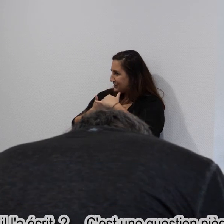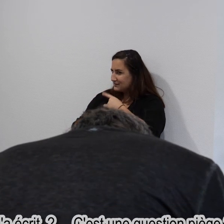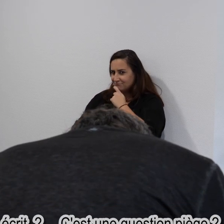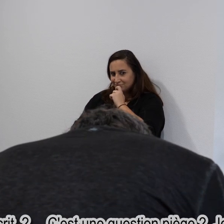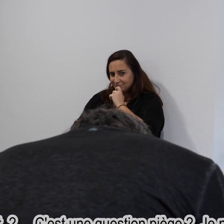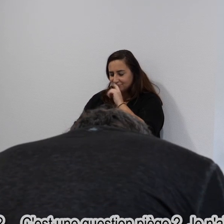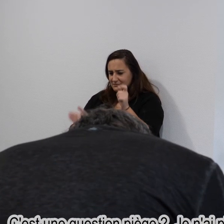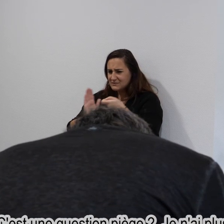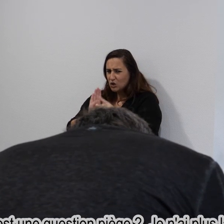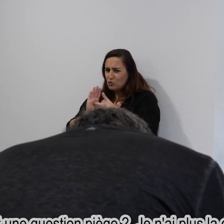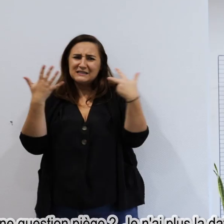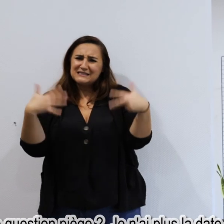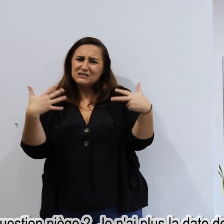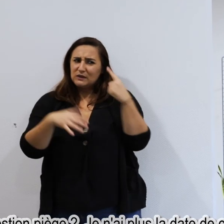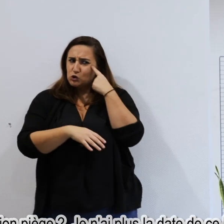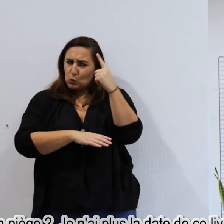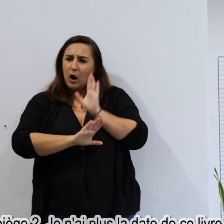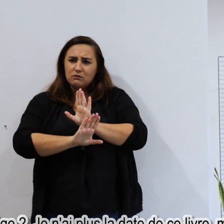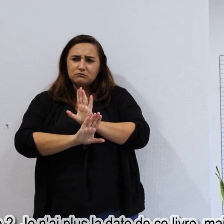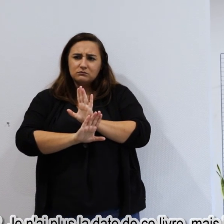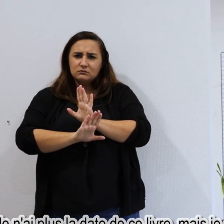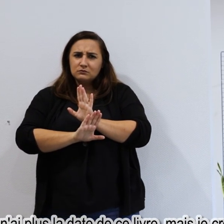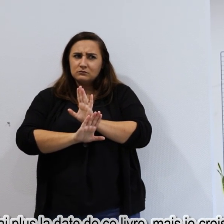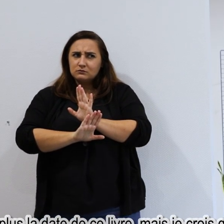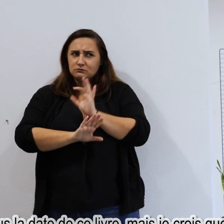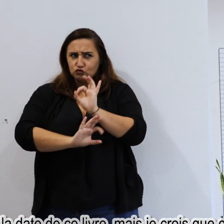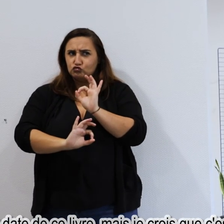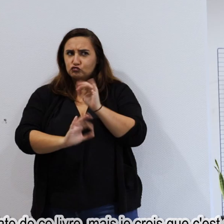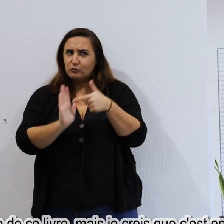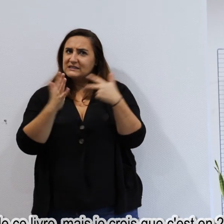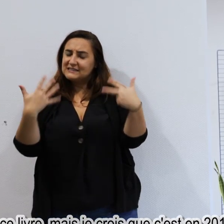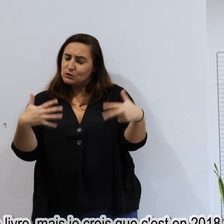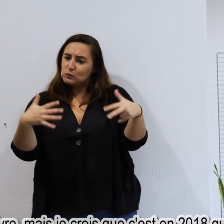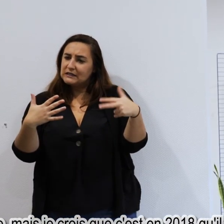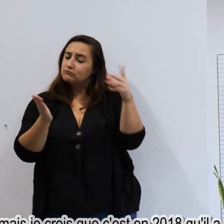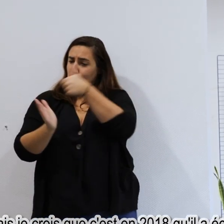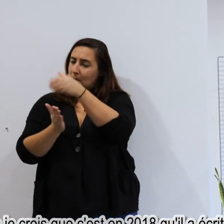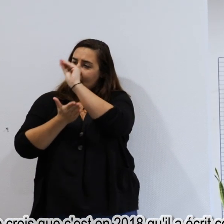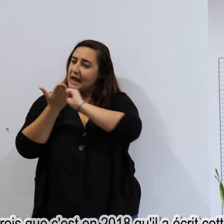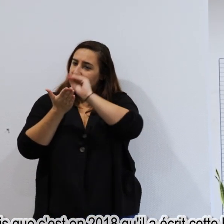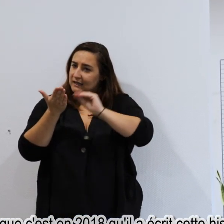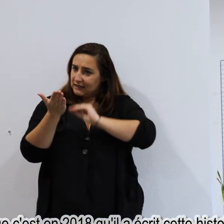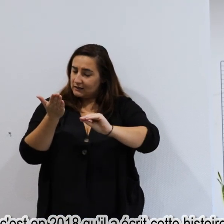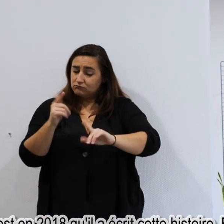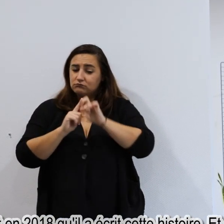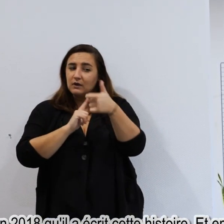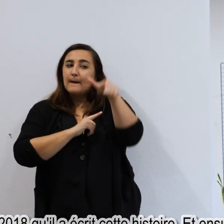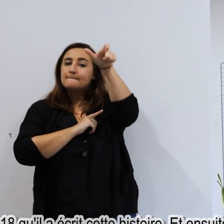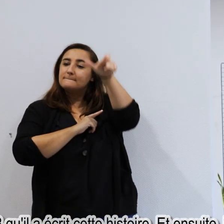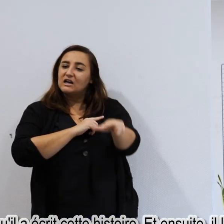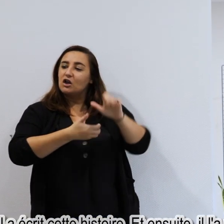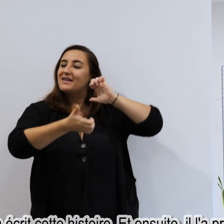c'est en 2018. Il a écrit cette histoire. Et ensuite, il l'a proposé à un